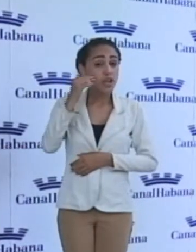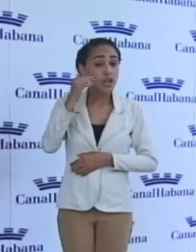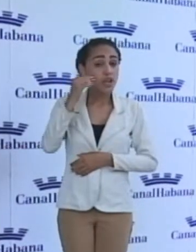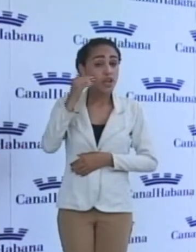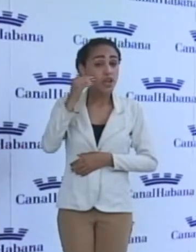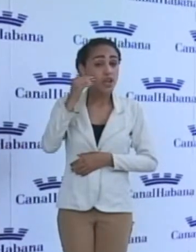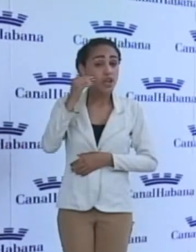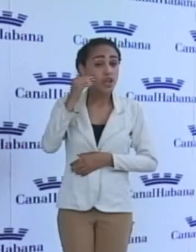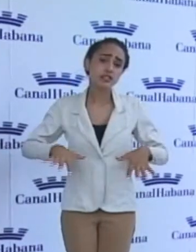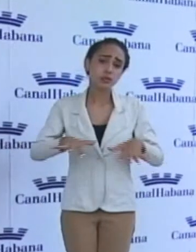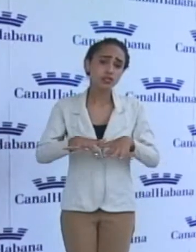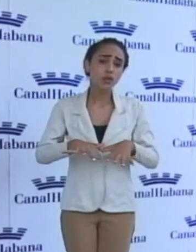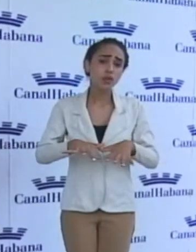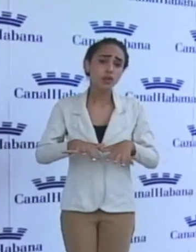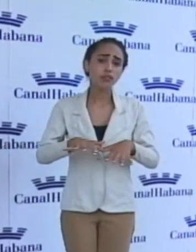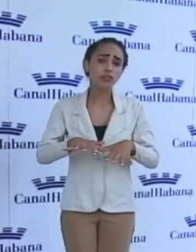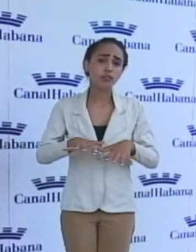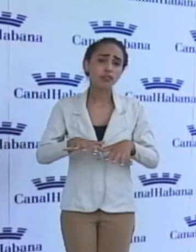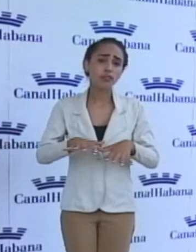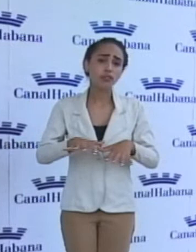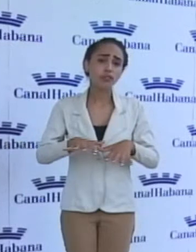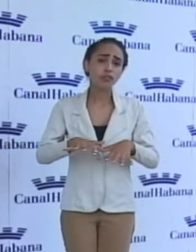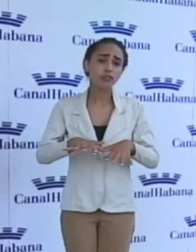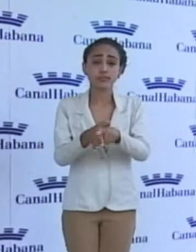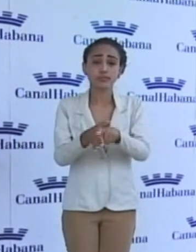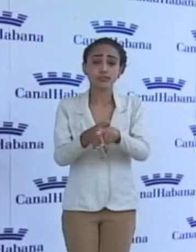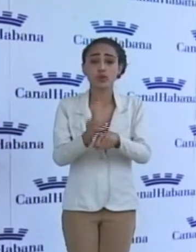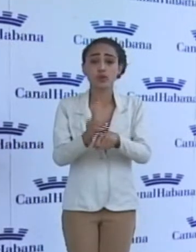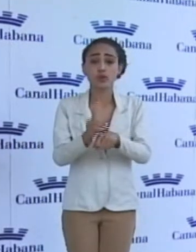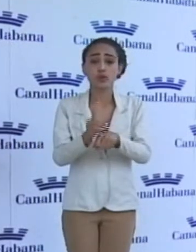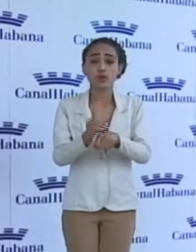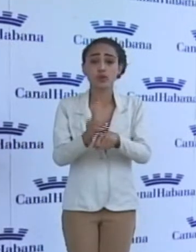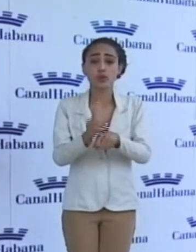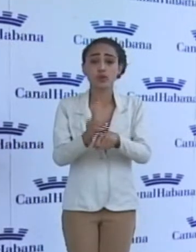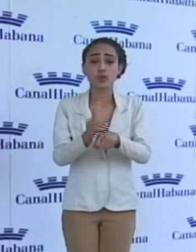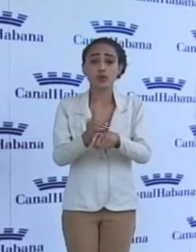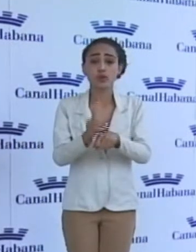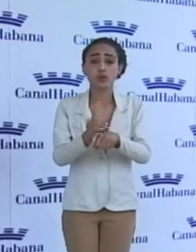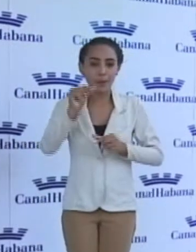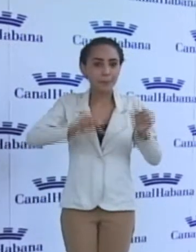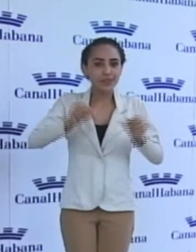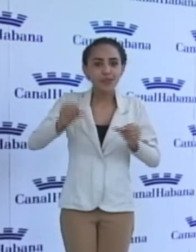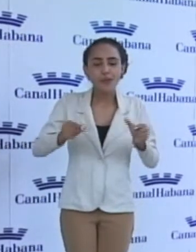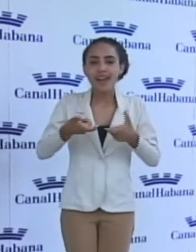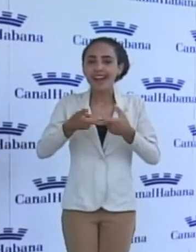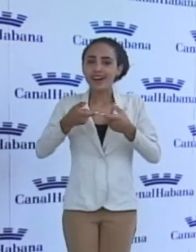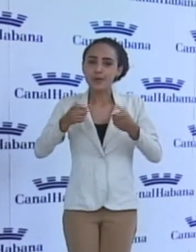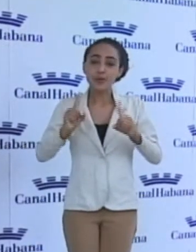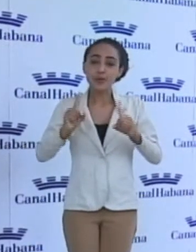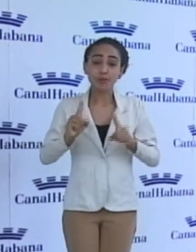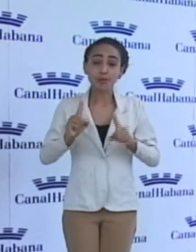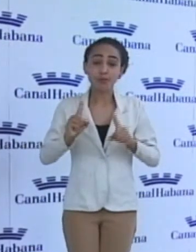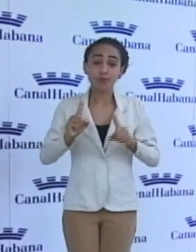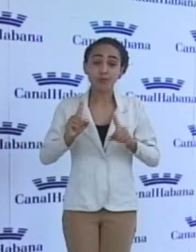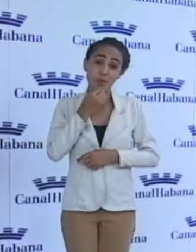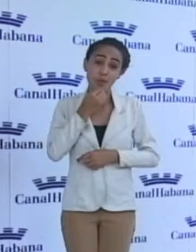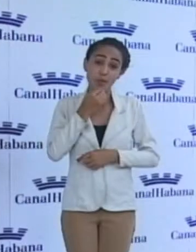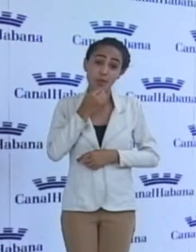la situación actual no nos permite realizar la cantidad de actividades presenciales a las que estamos acostumbrados siempre